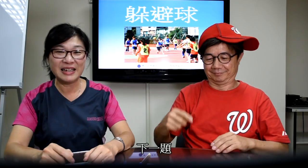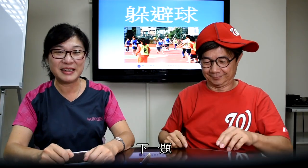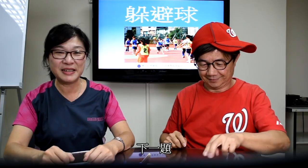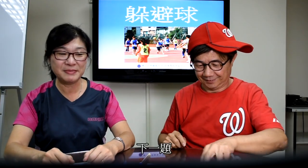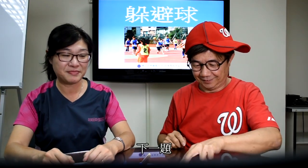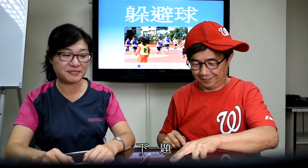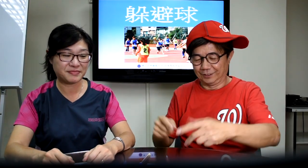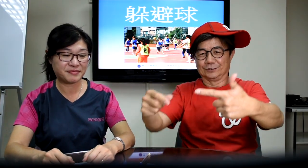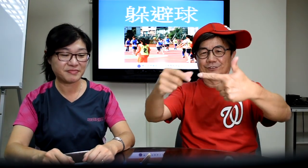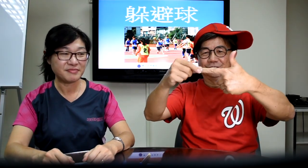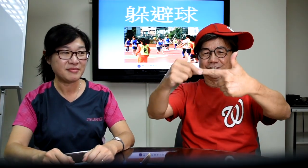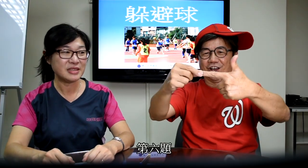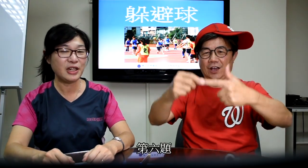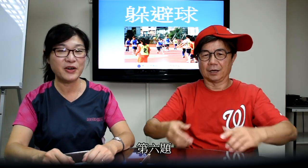题，第六题。